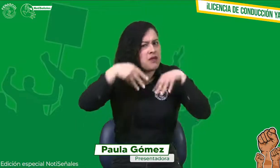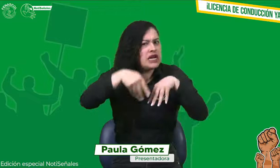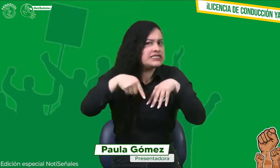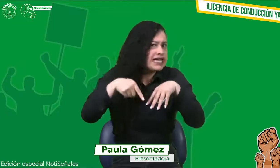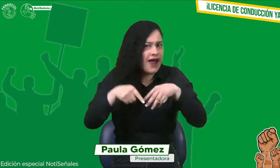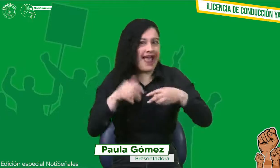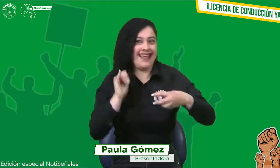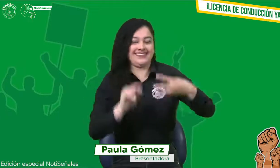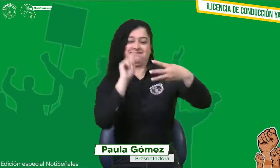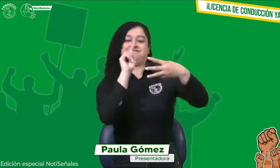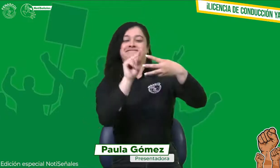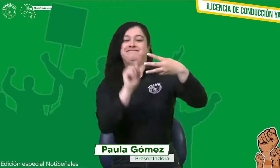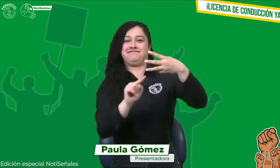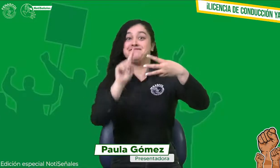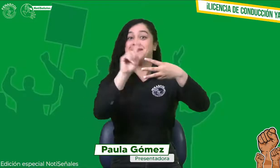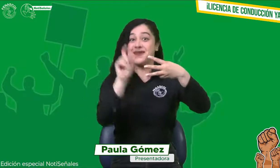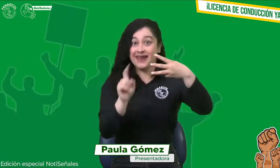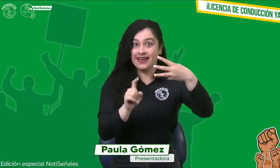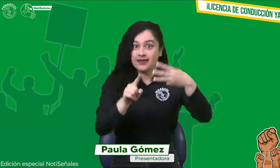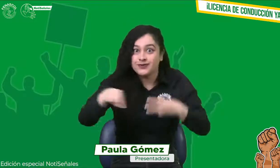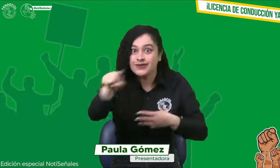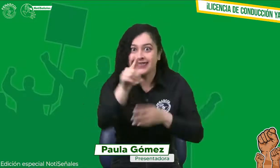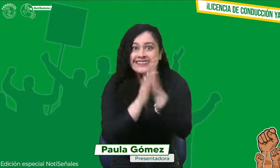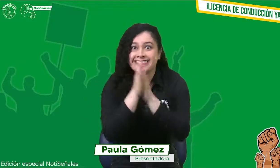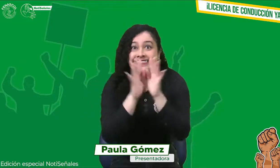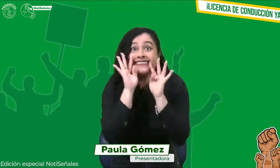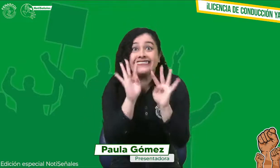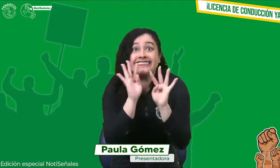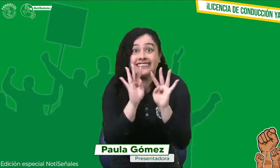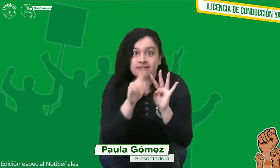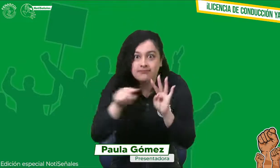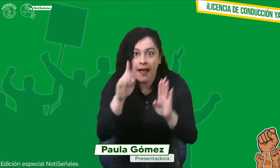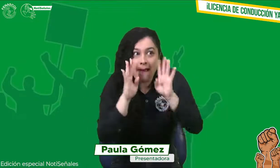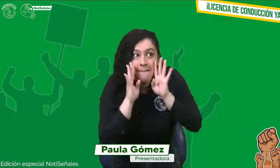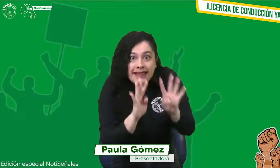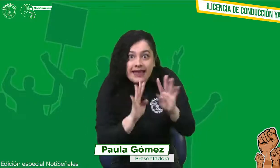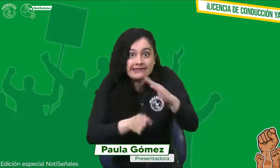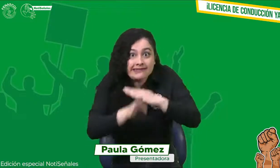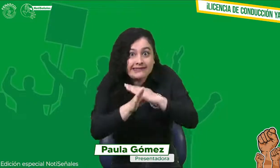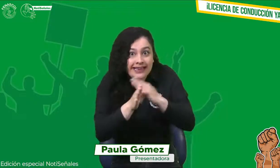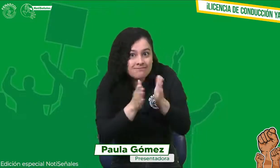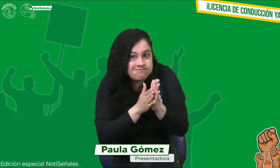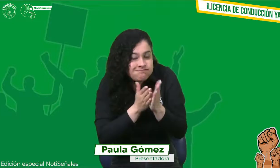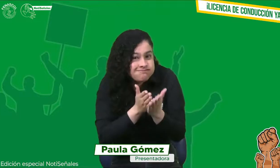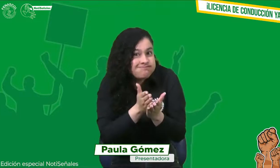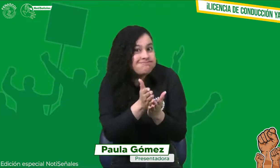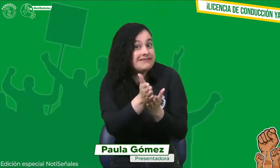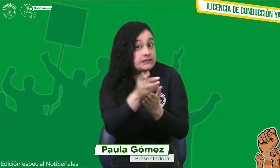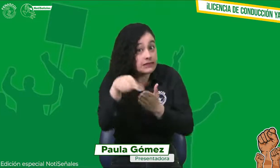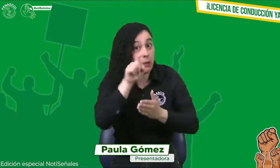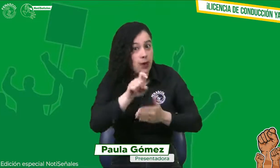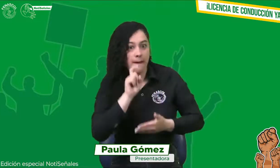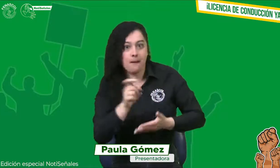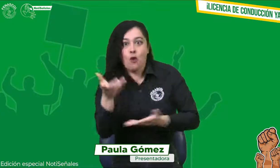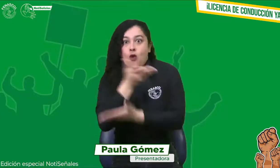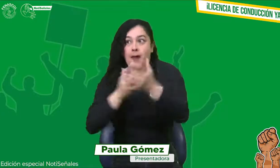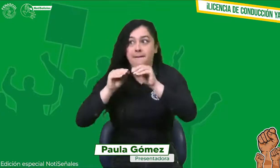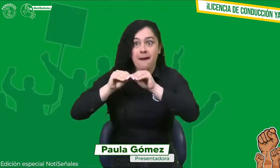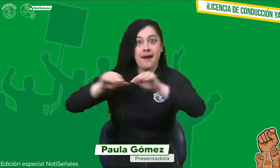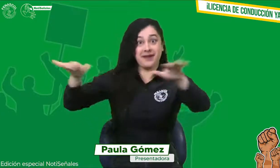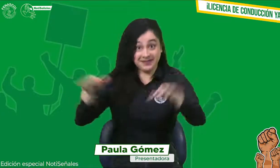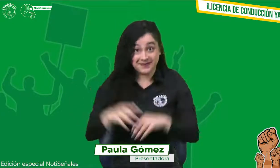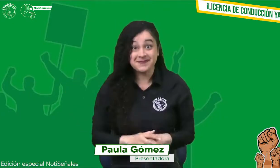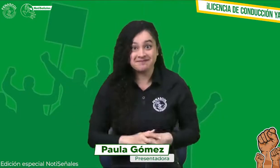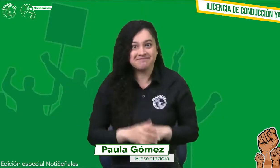realizará? ¿Hay confusión al respecto? Bueno, sobre estos tres temas estaremos hablando. Espero que se queden